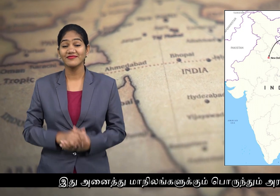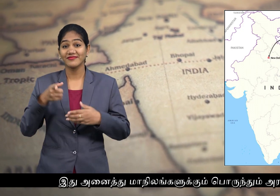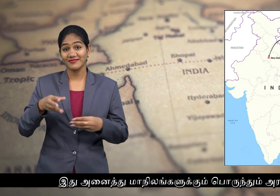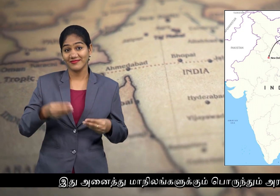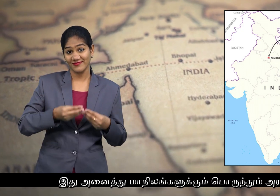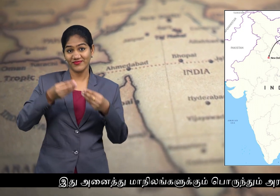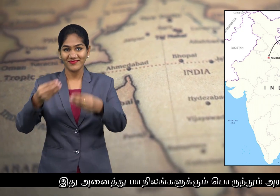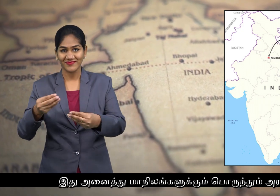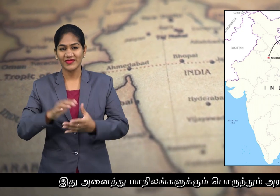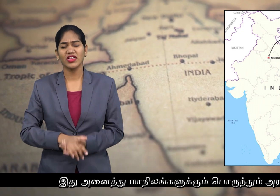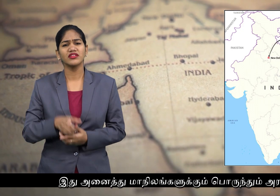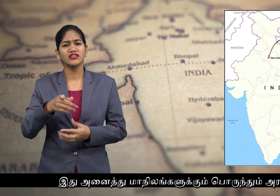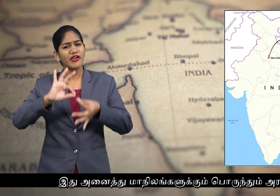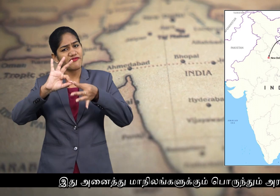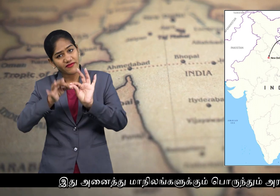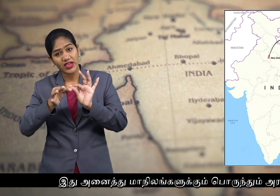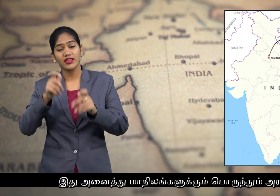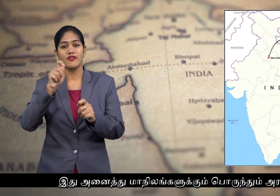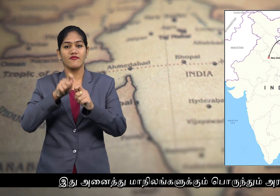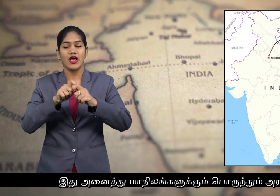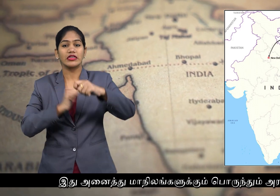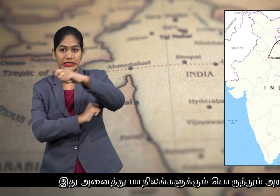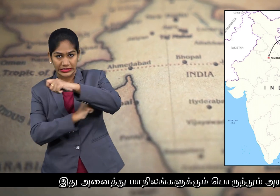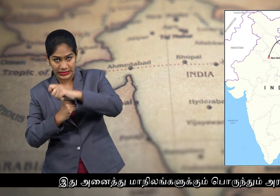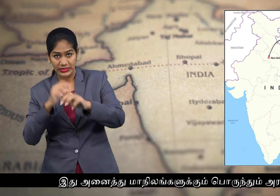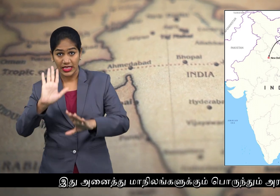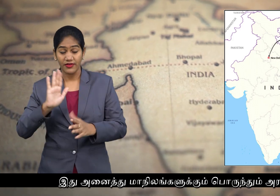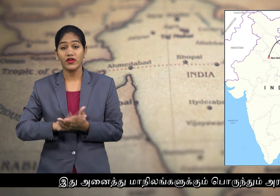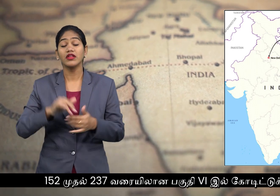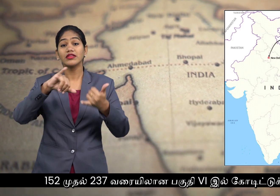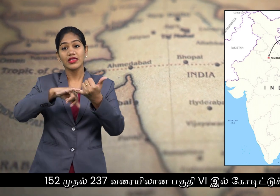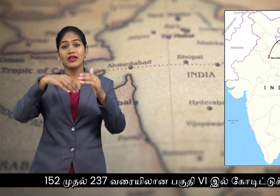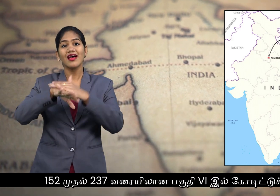இது அனைத்து மாநிலங்களுக்கும் பொருந்தும். அரசியலமைப்பின்